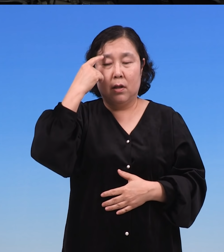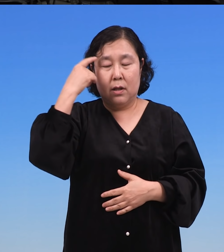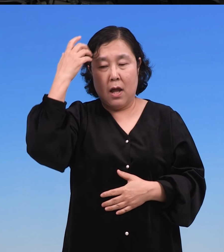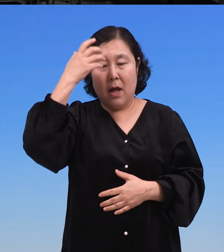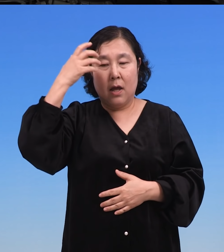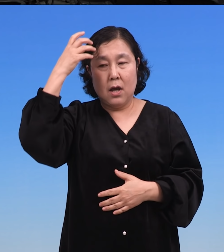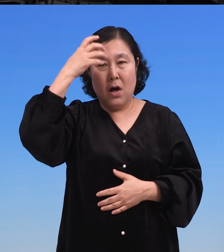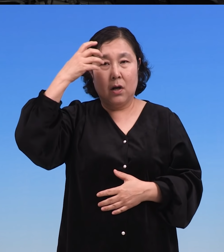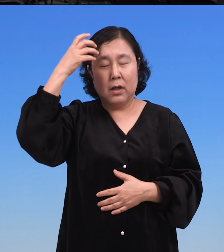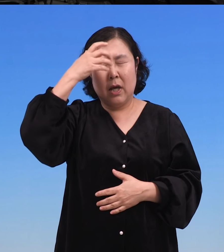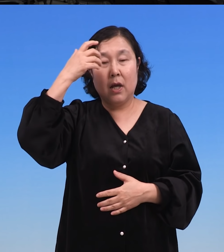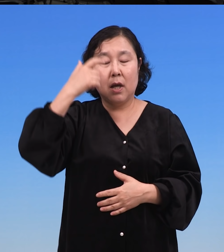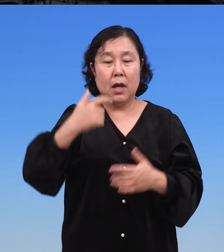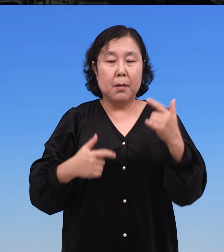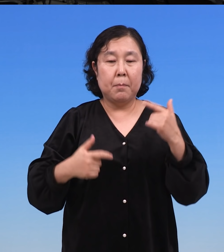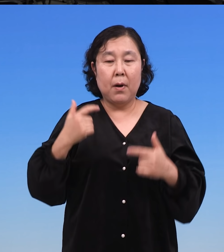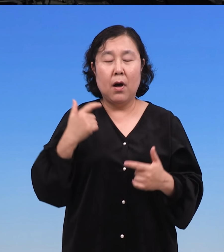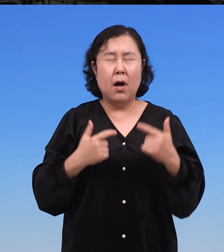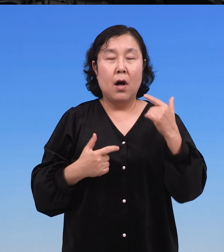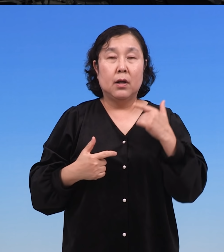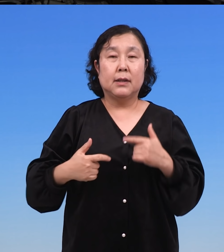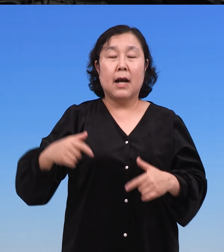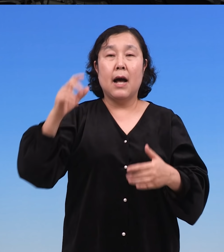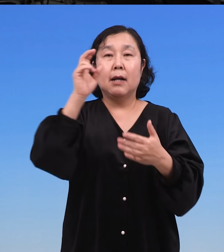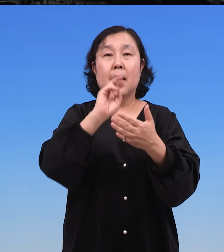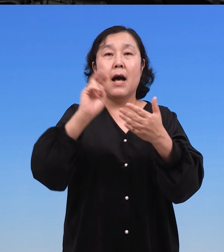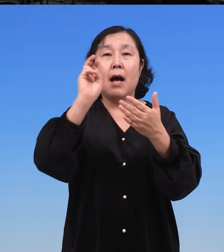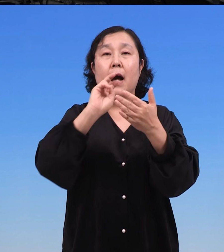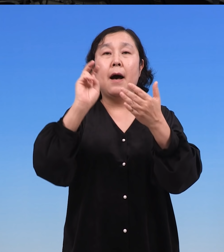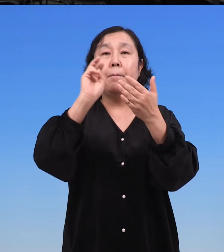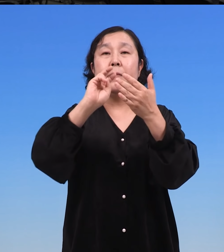내 영 기뻐 찬양합니다.